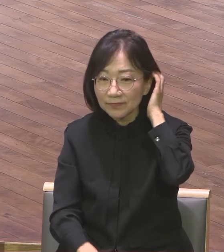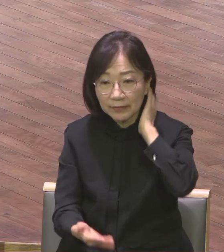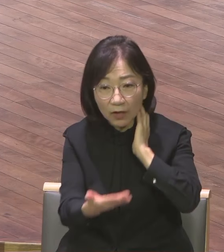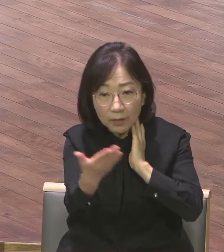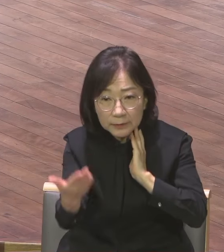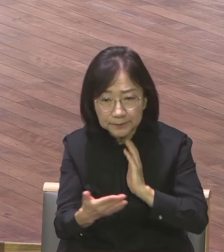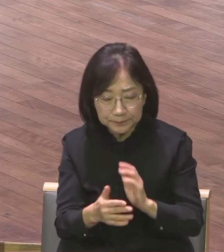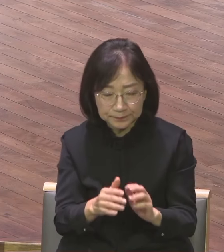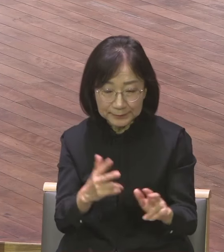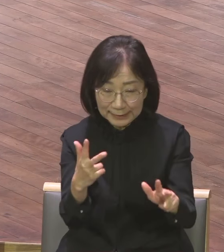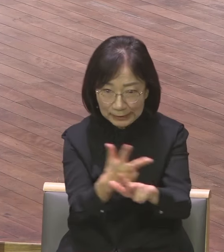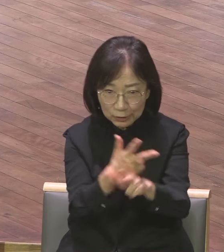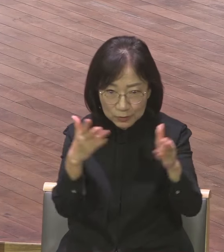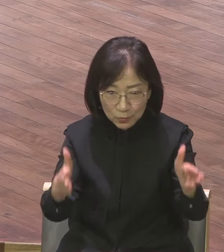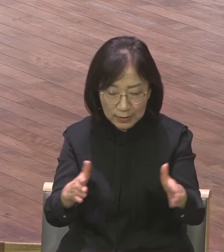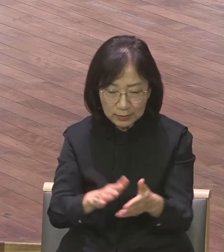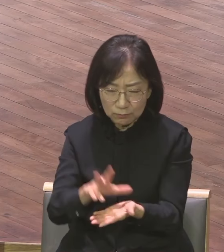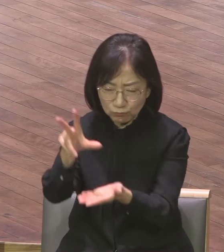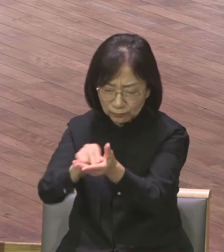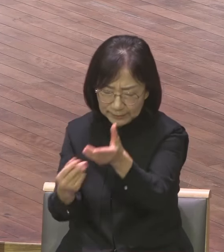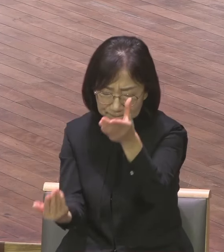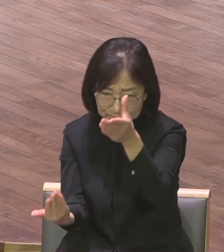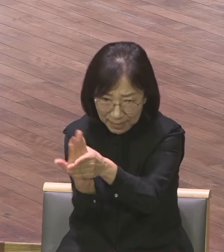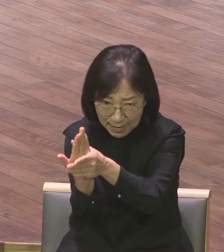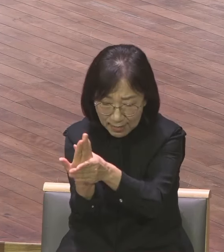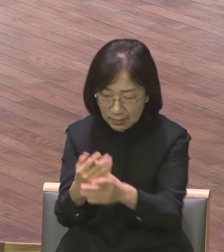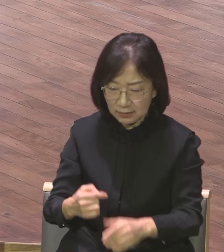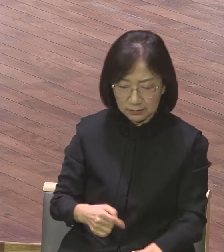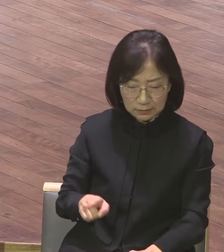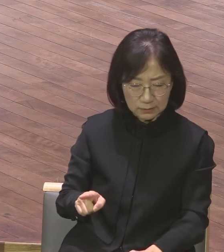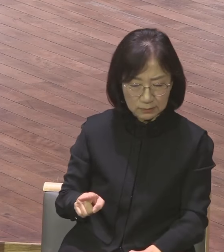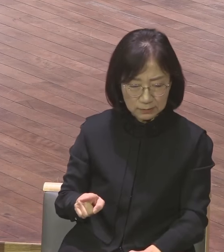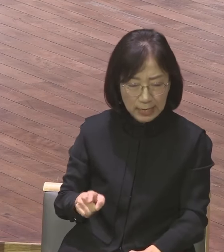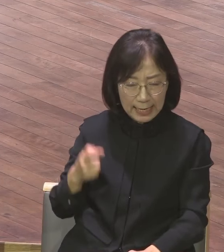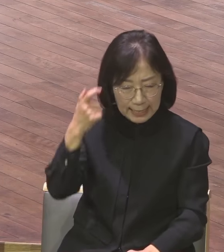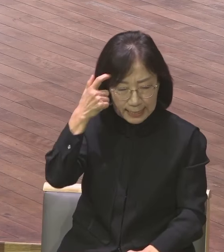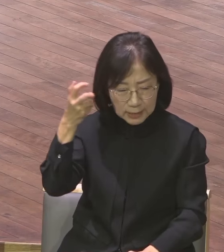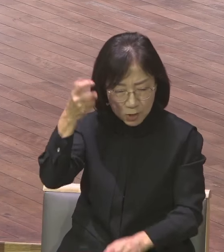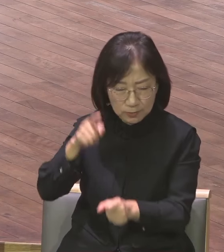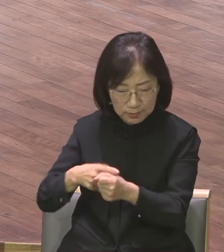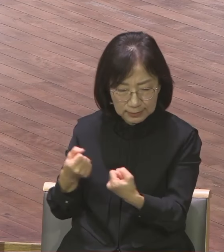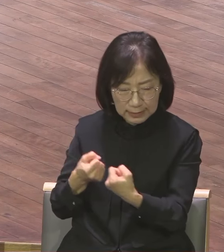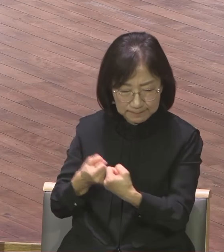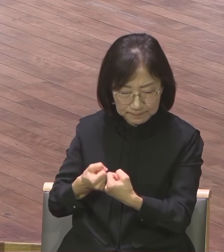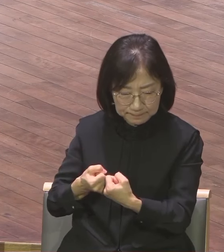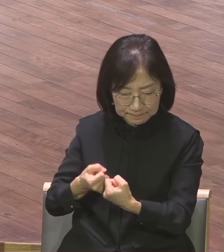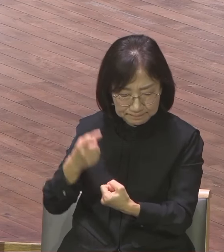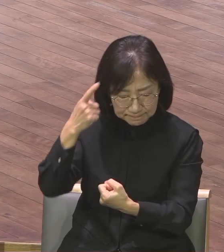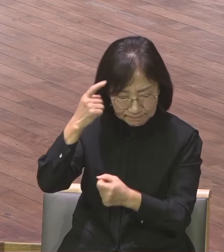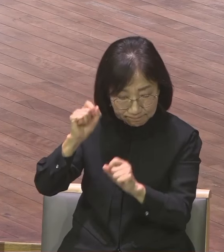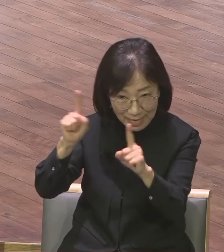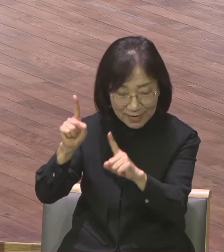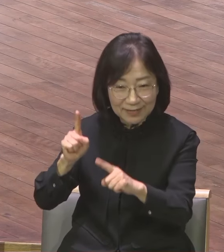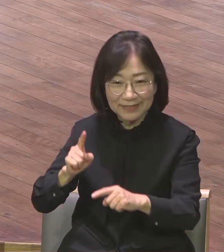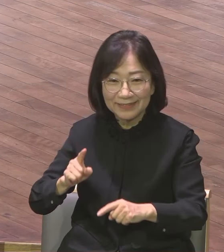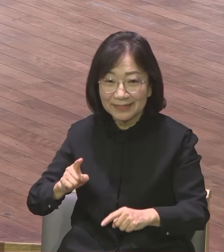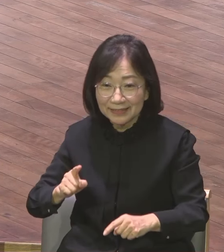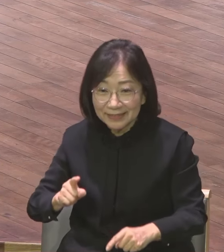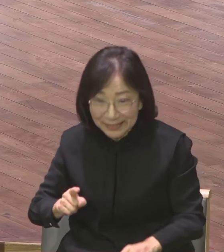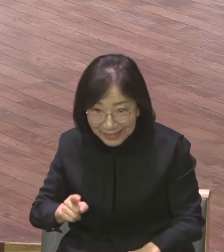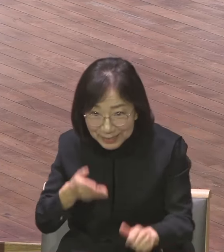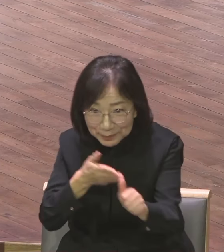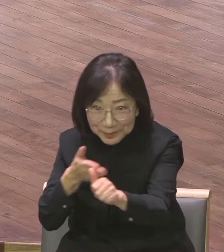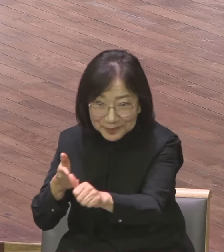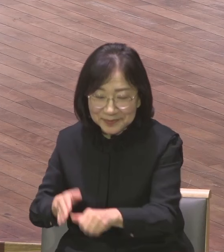문제 오고 오거든요. 이게 영적 싸움이다. 영적 싸움이다. 그 말만 해도 이깁니다. 아멘. 그